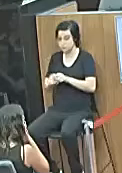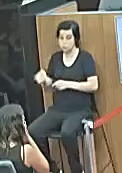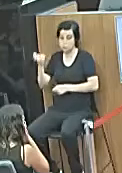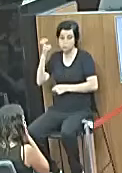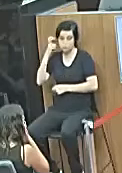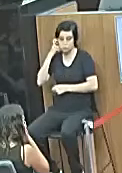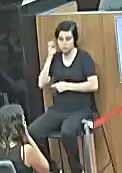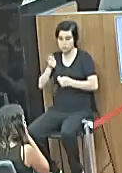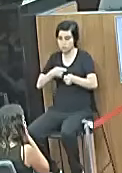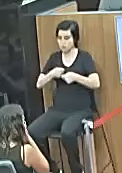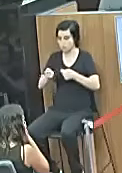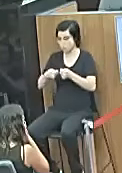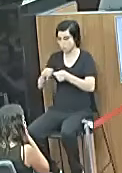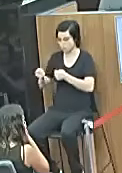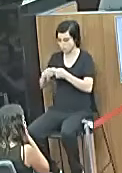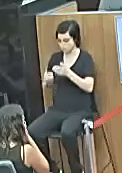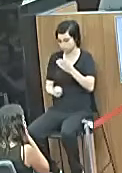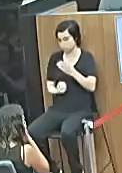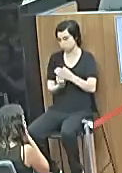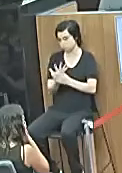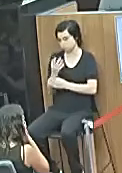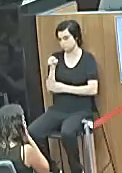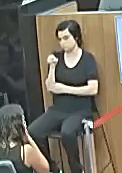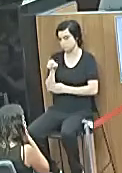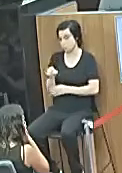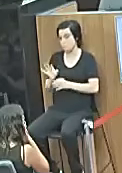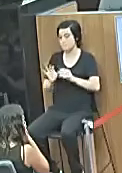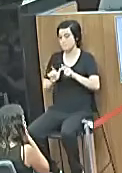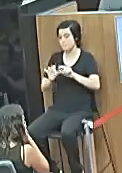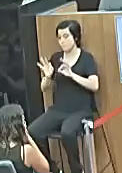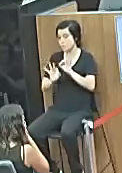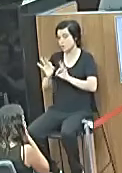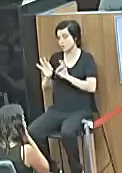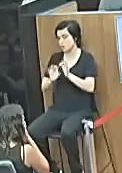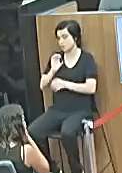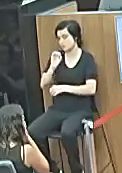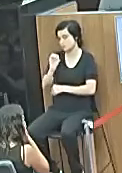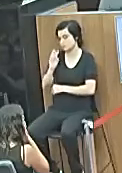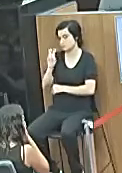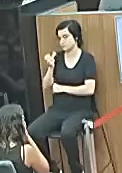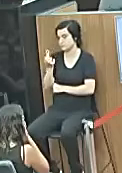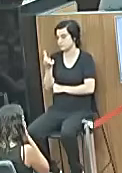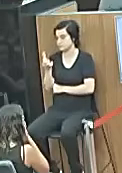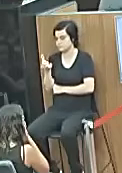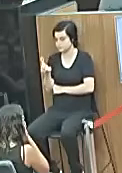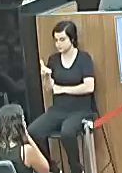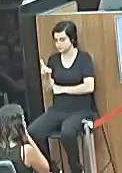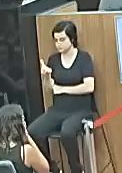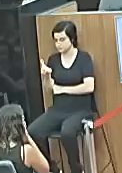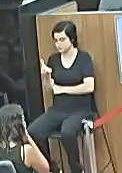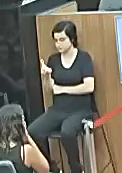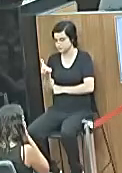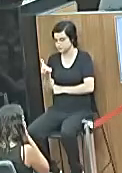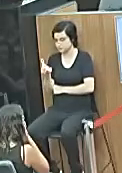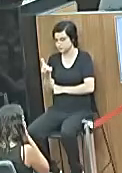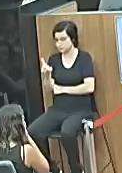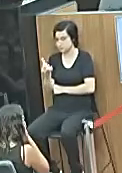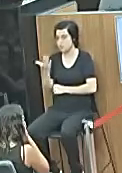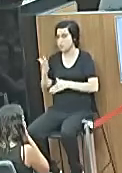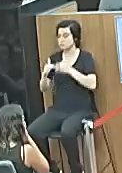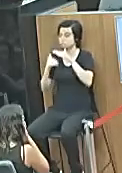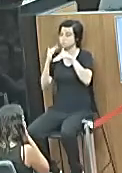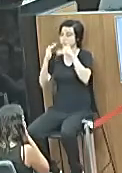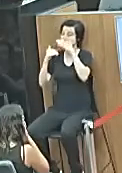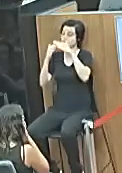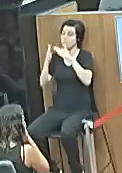economia criativa do programa 0 56 com vista a promover a capacitação